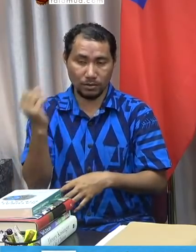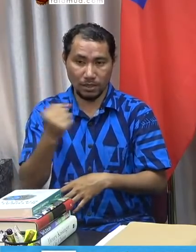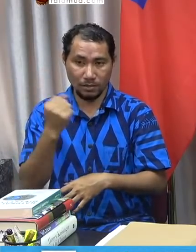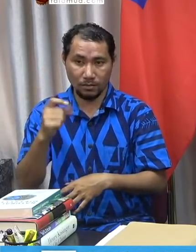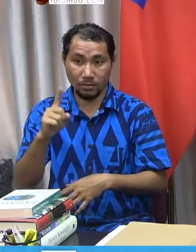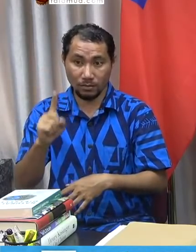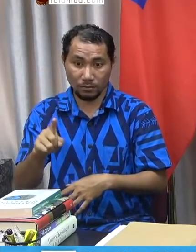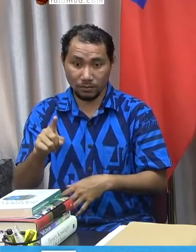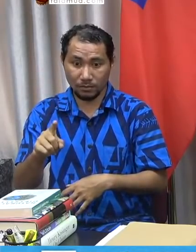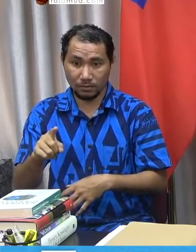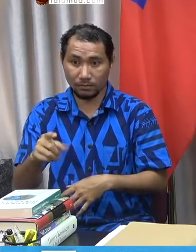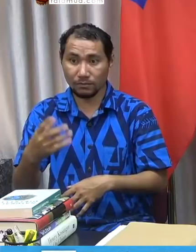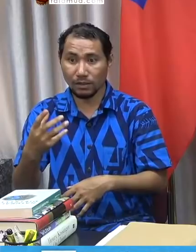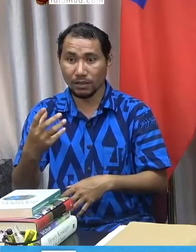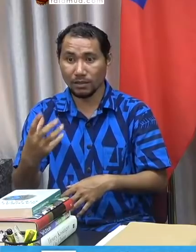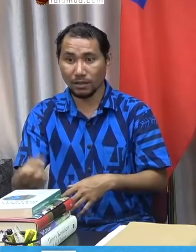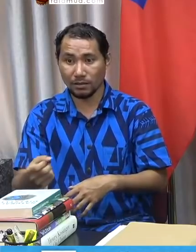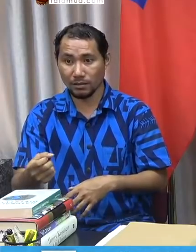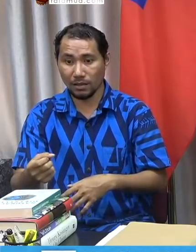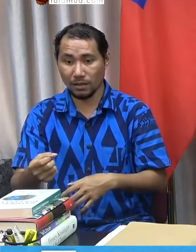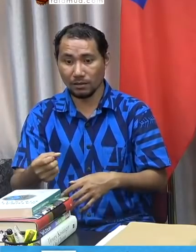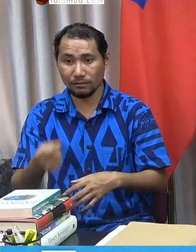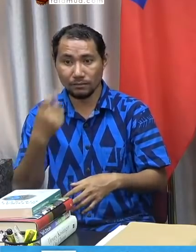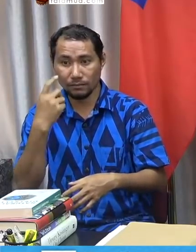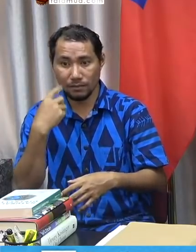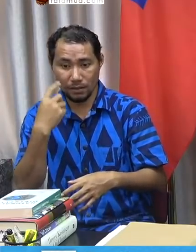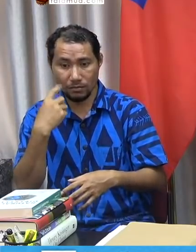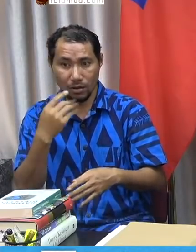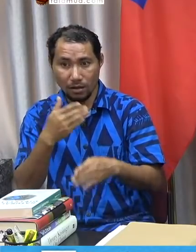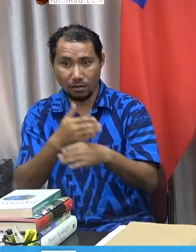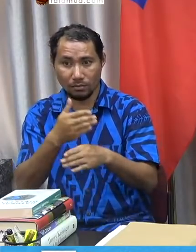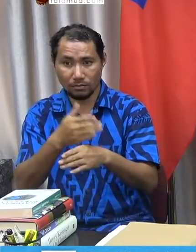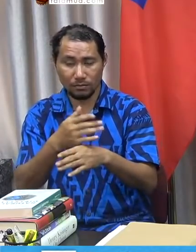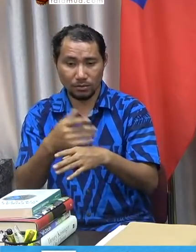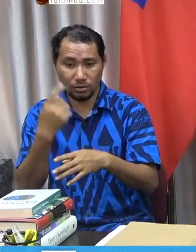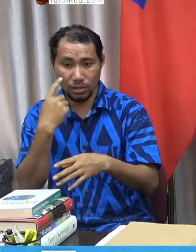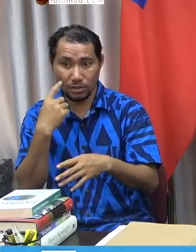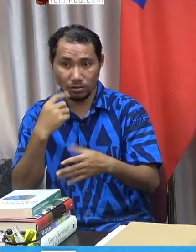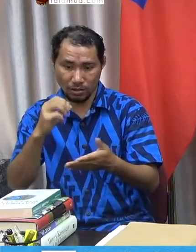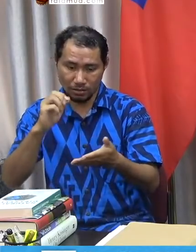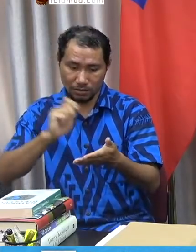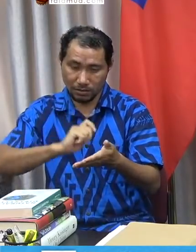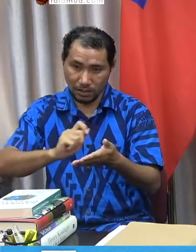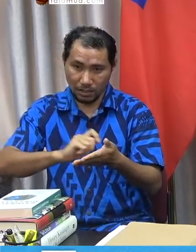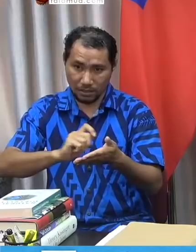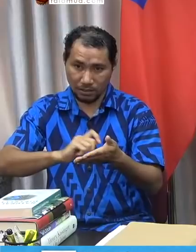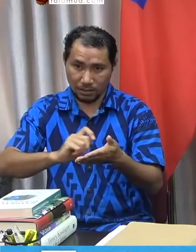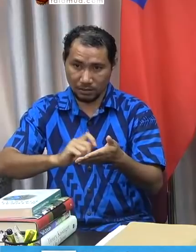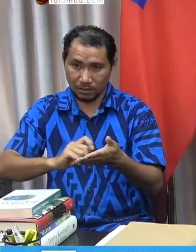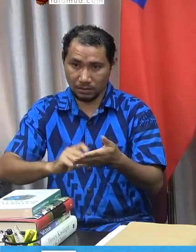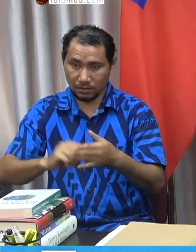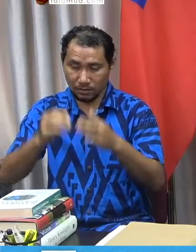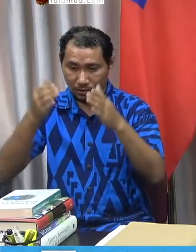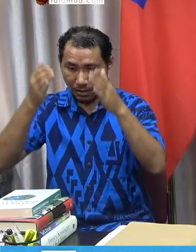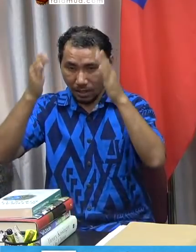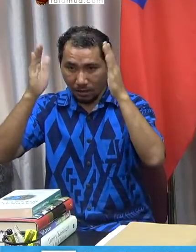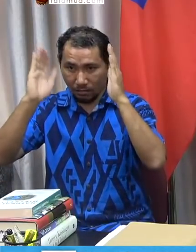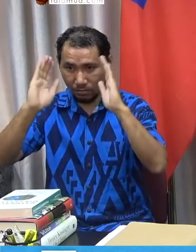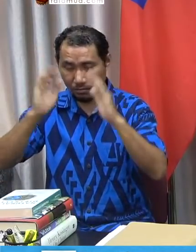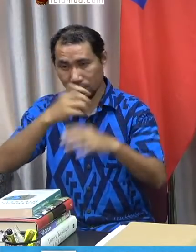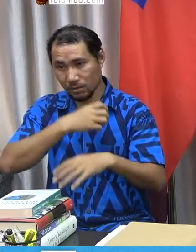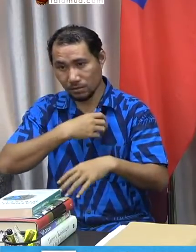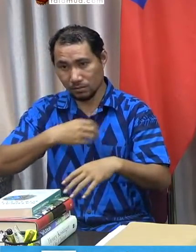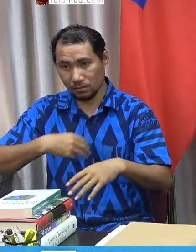e sainia e le au mamalu o le malo le pepa whaamaonia mo i lātou nei ua